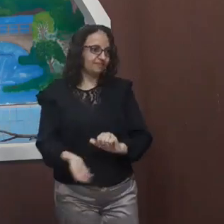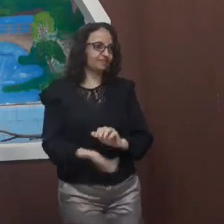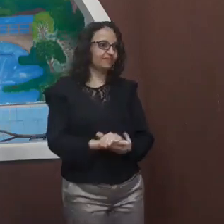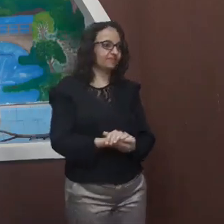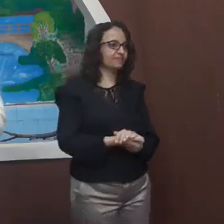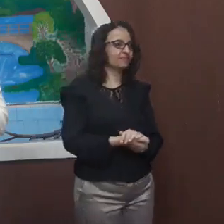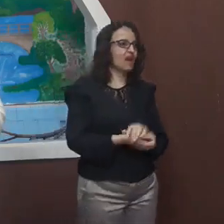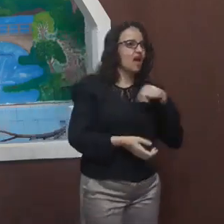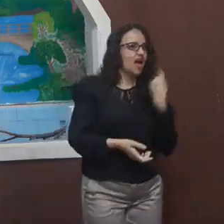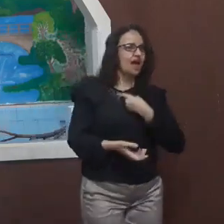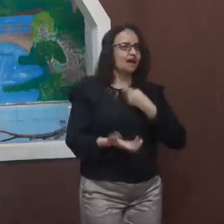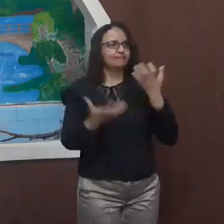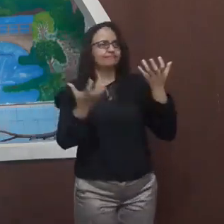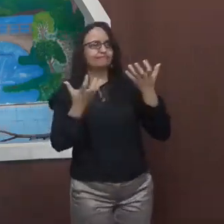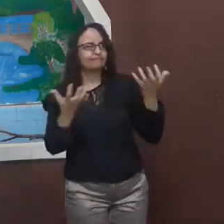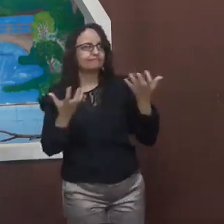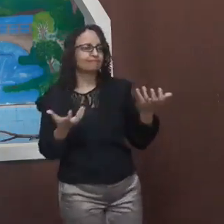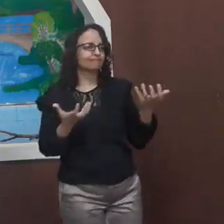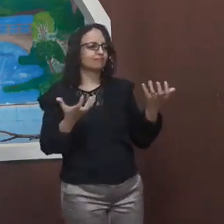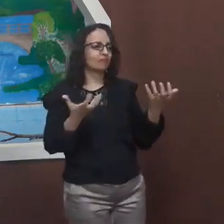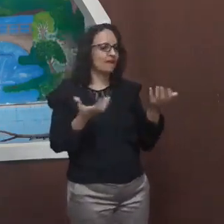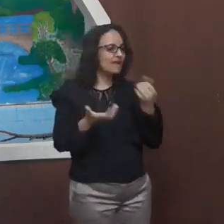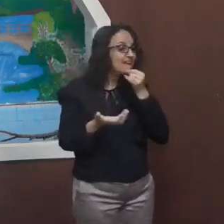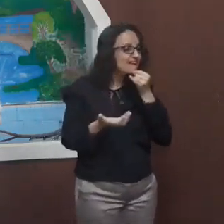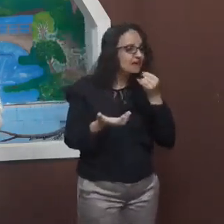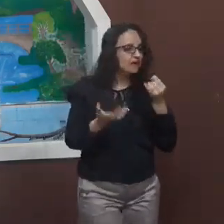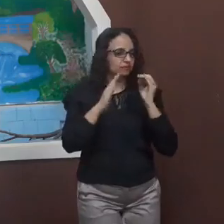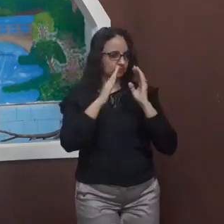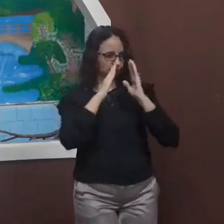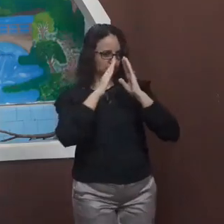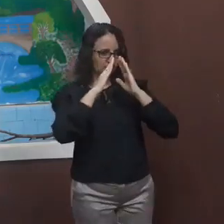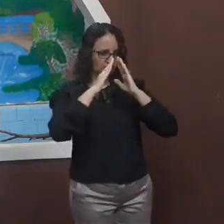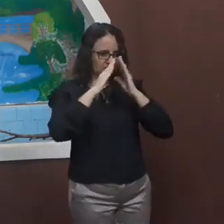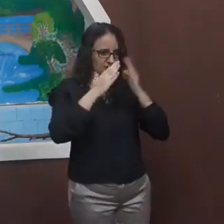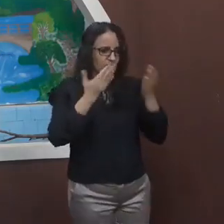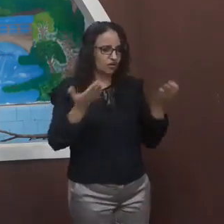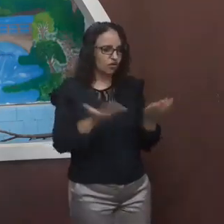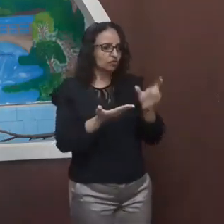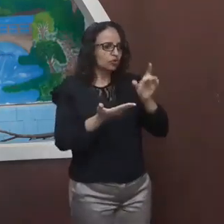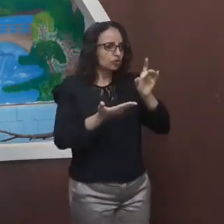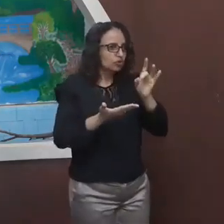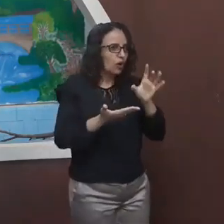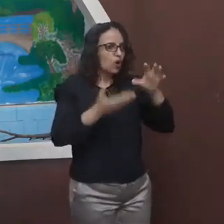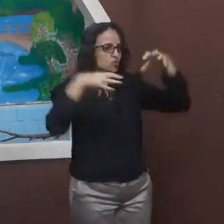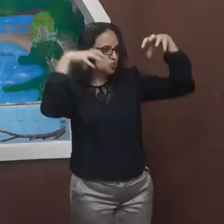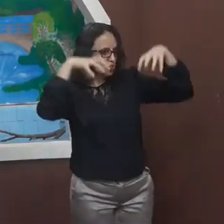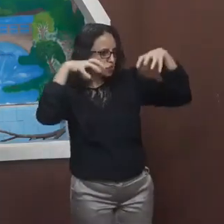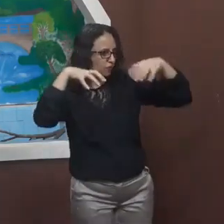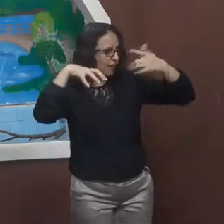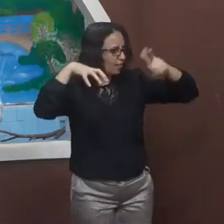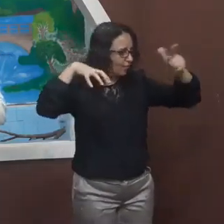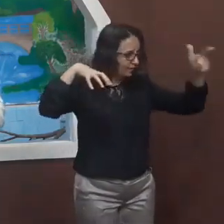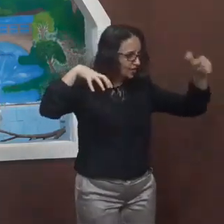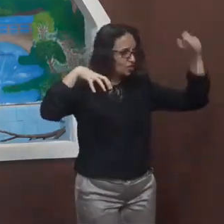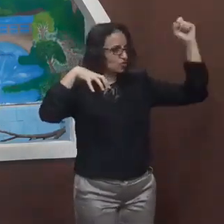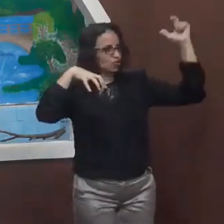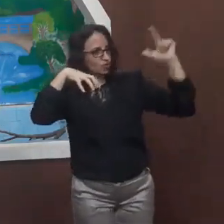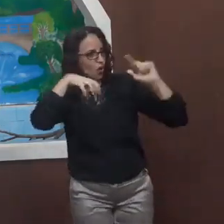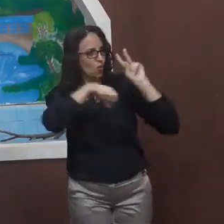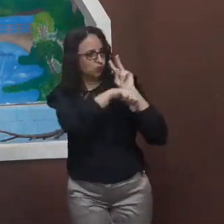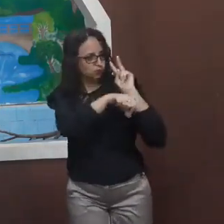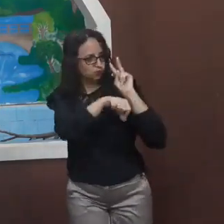que a casa hoje não serve, ela não é só para proteger, ela tem que ter um design, ela tem que ser